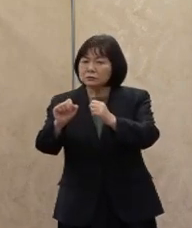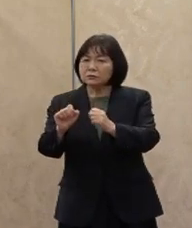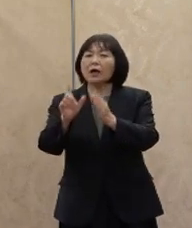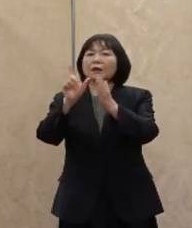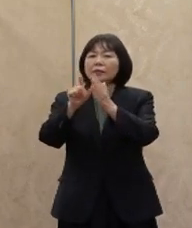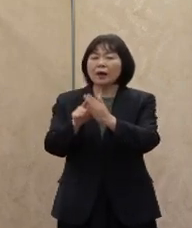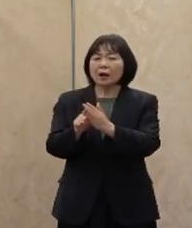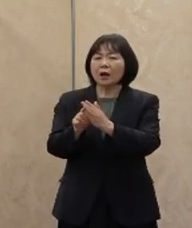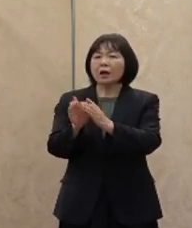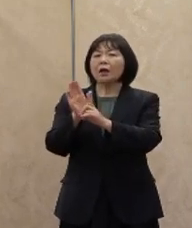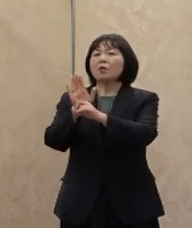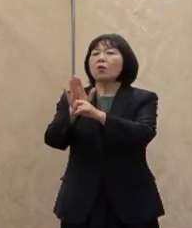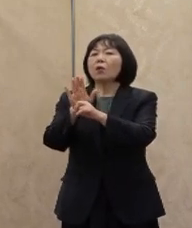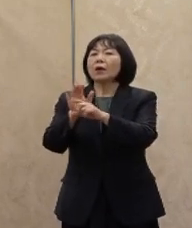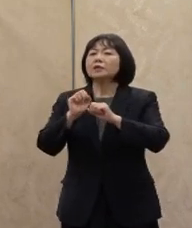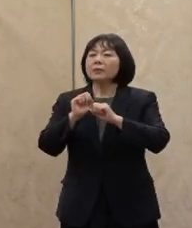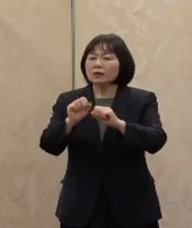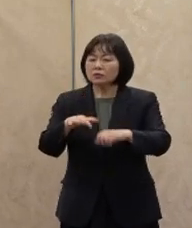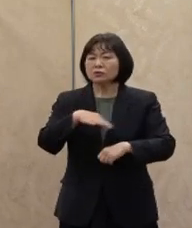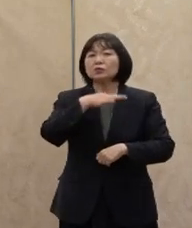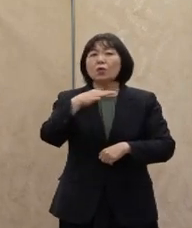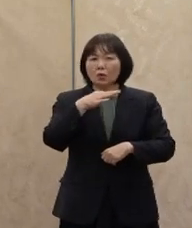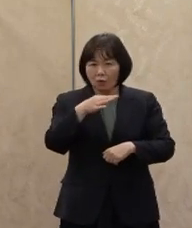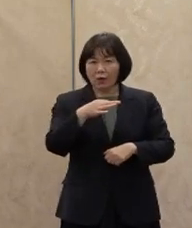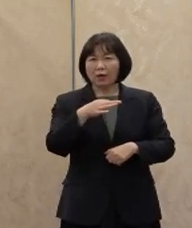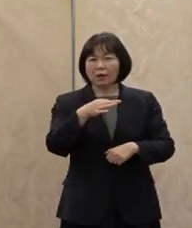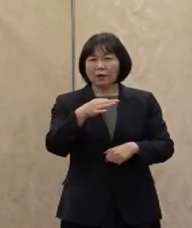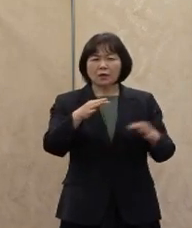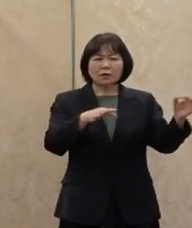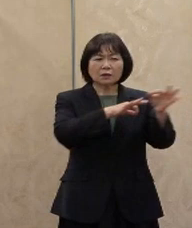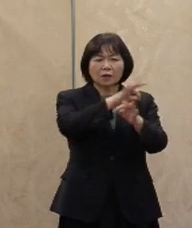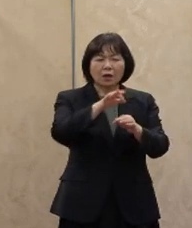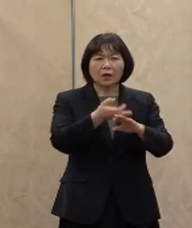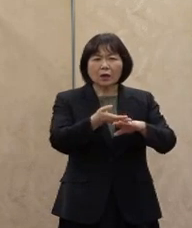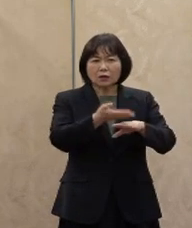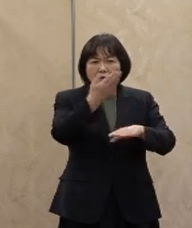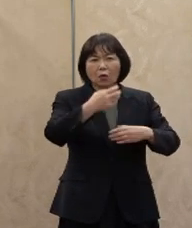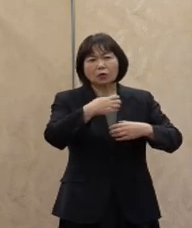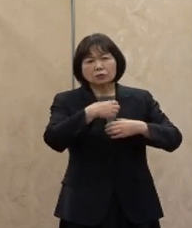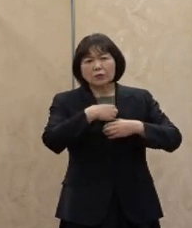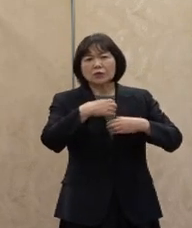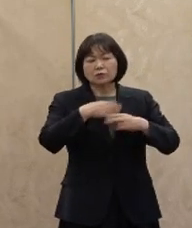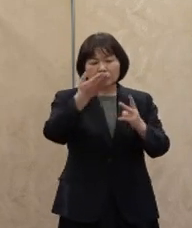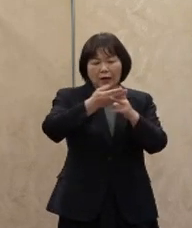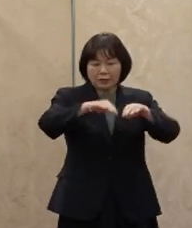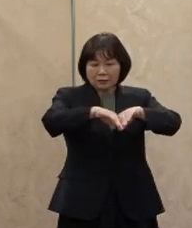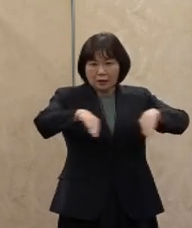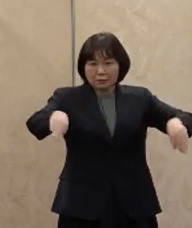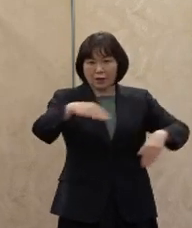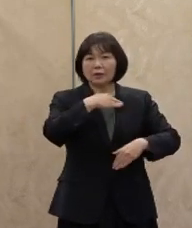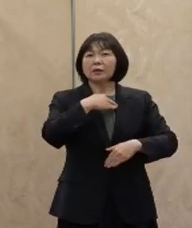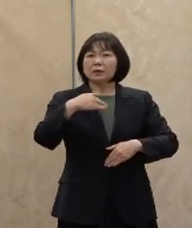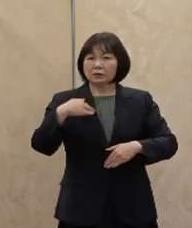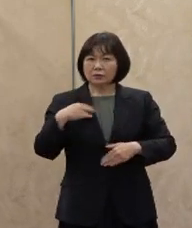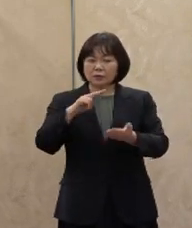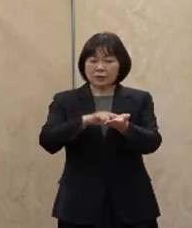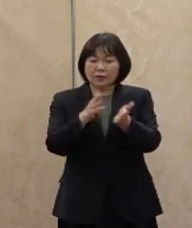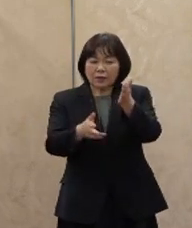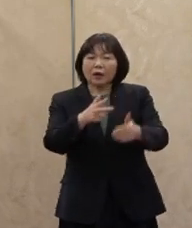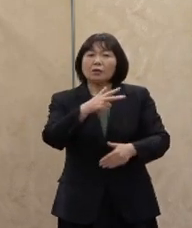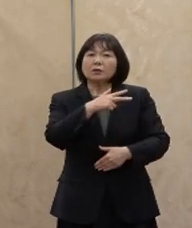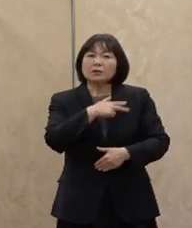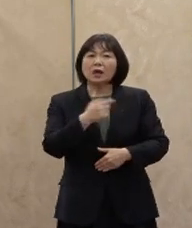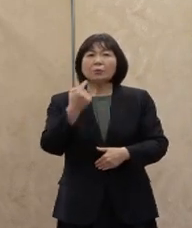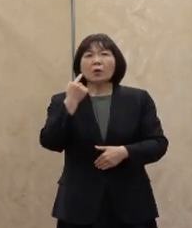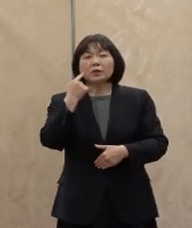ていうのは、これは経常のリスクからこうそこは切り離すことができます。で、看護師さんについては今1